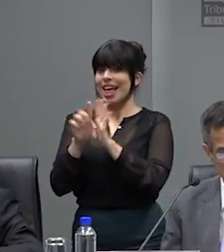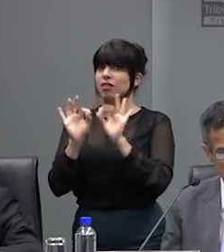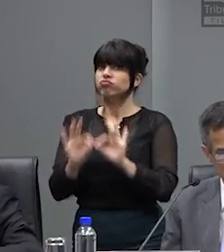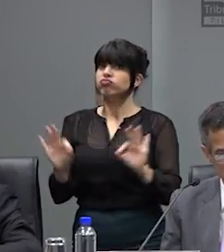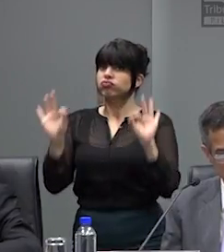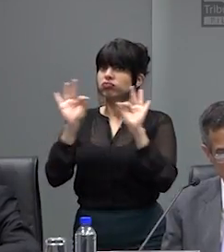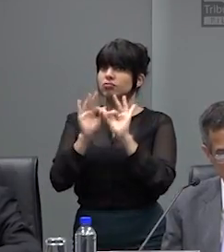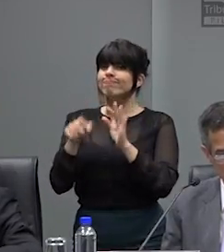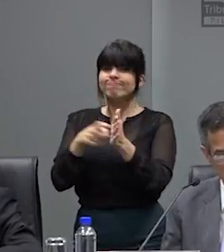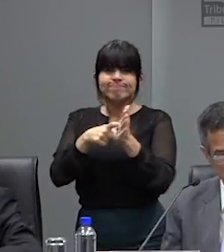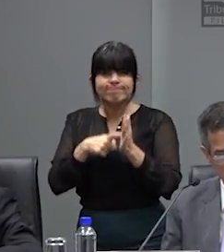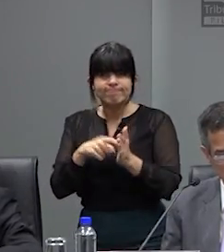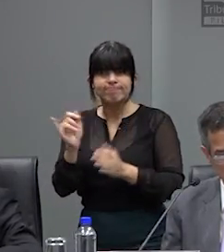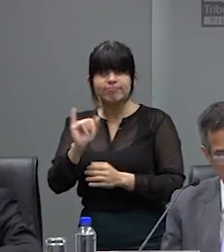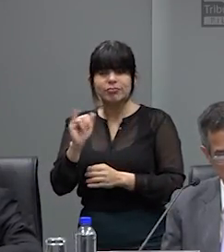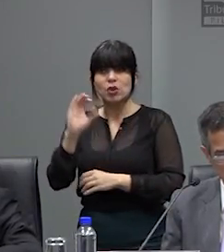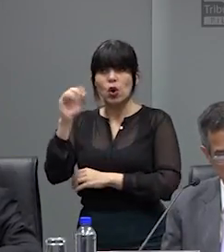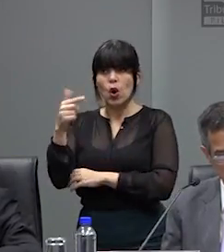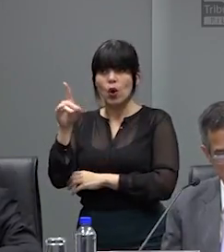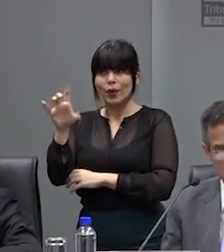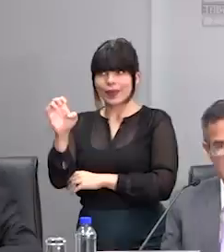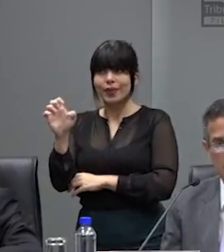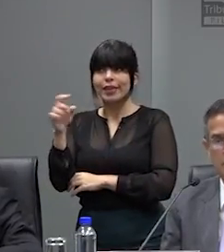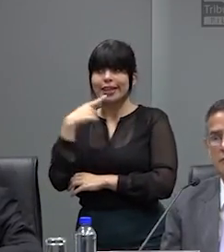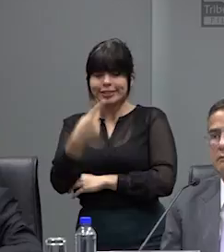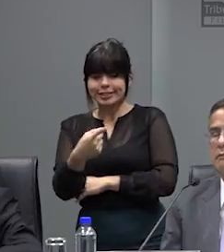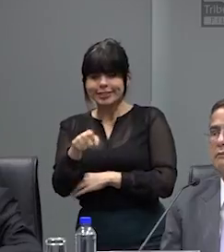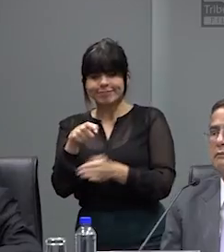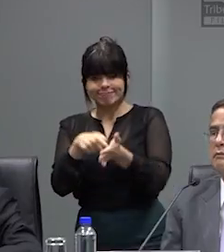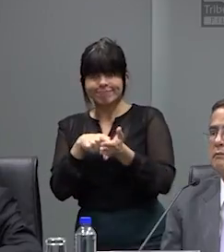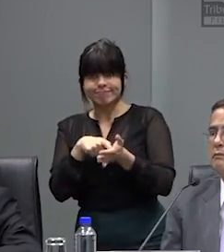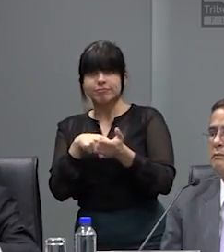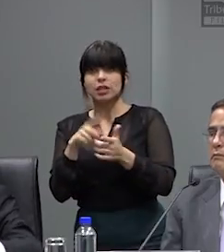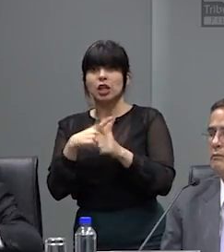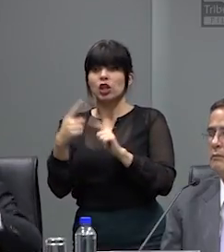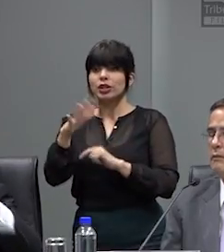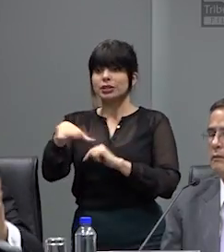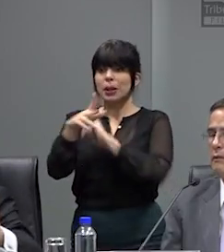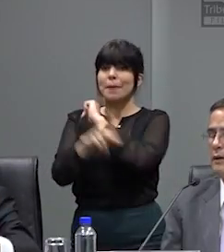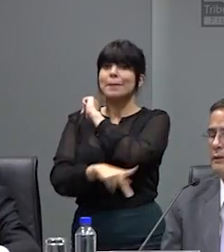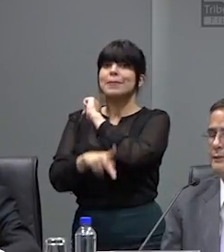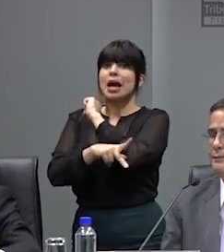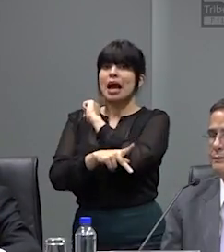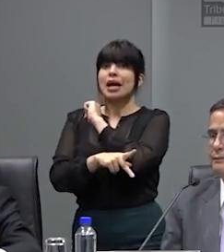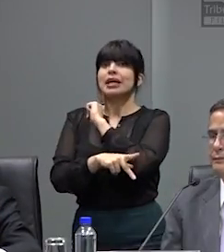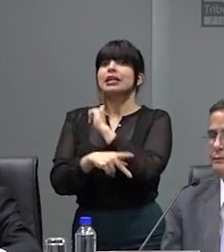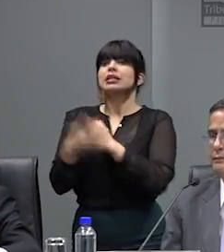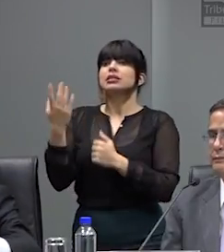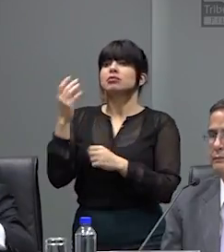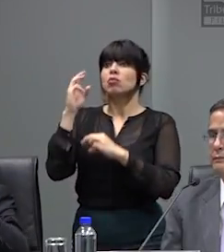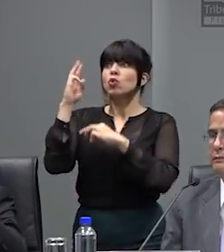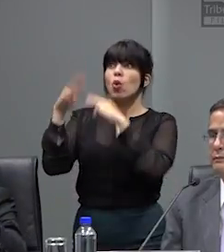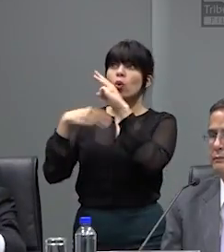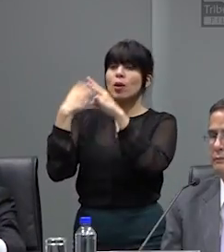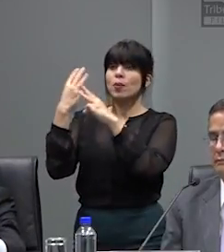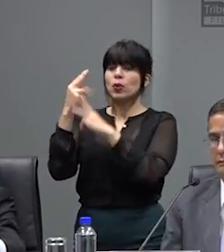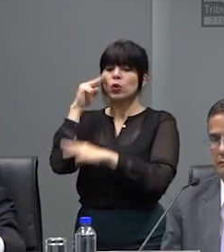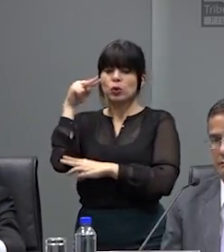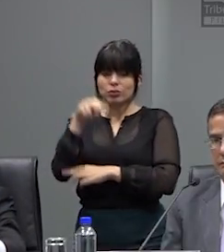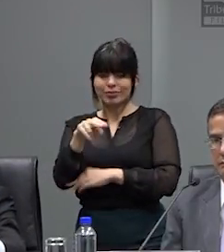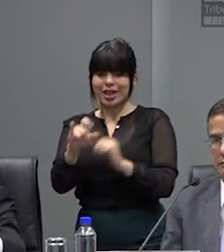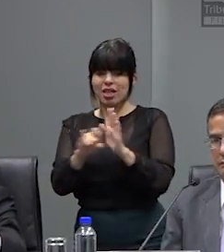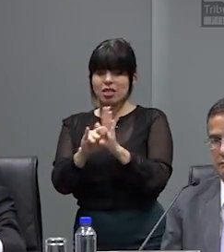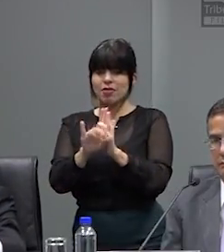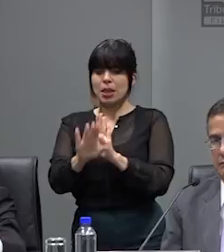indispensable, un requisito también de la OCDE, y que de alguna forma el país se le identifica a nivel mundial como